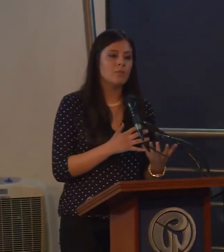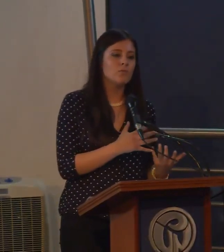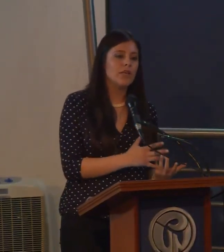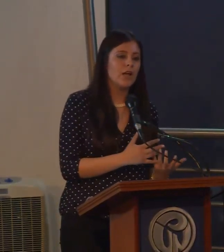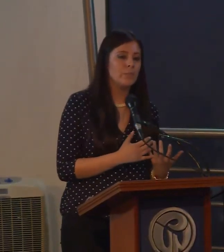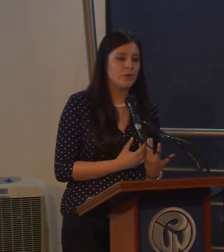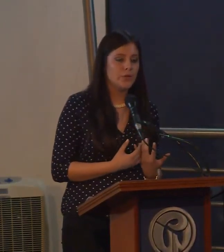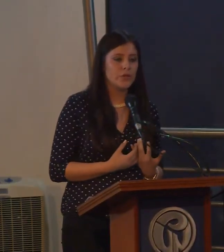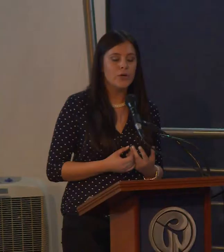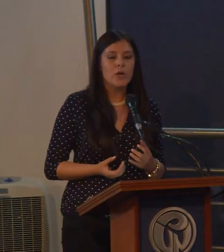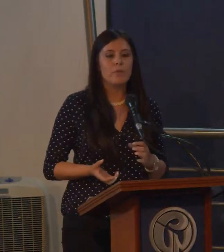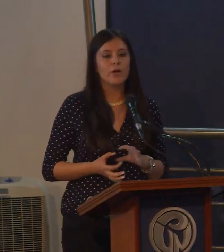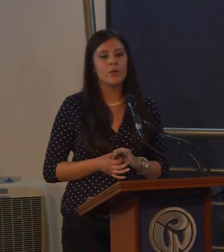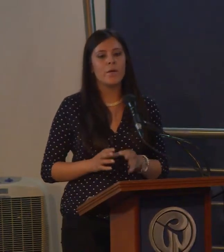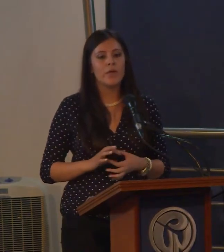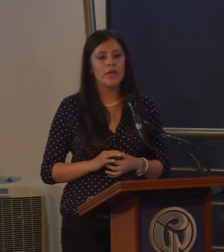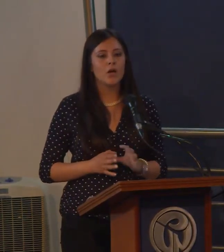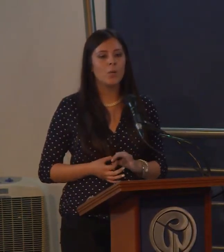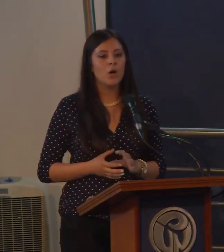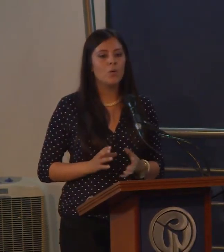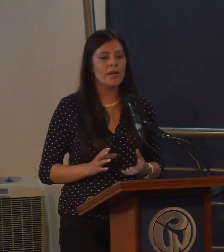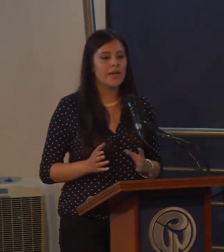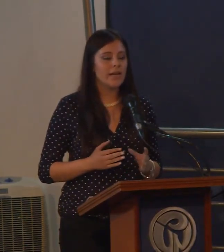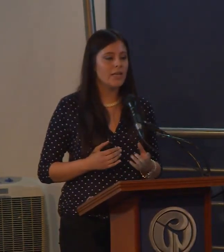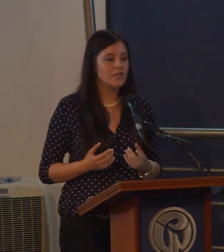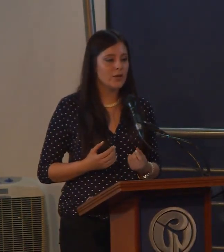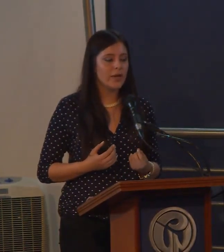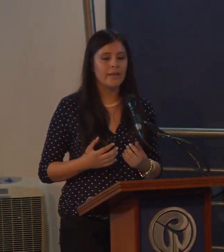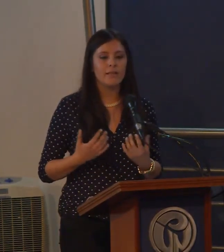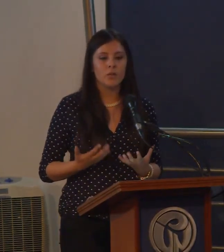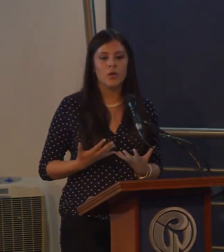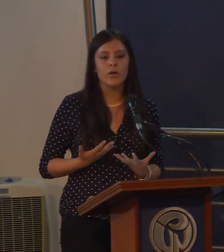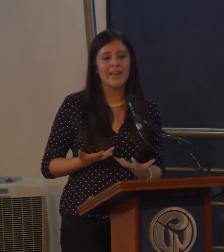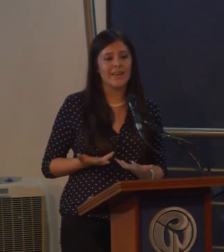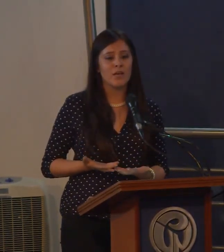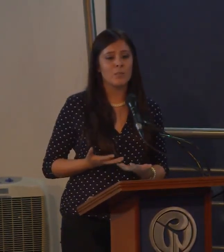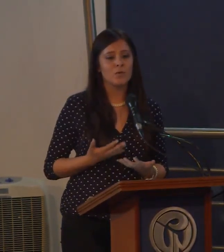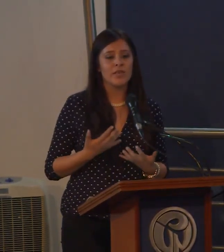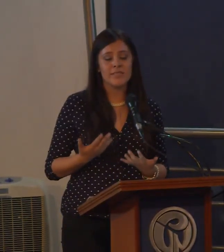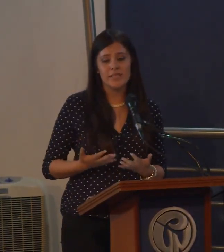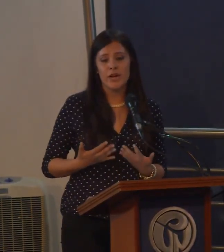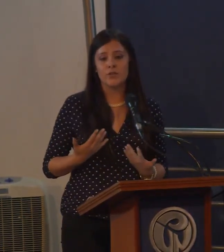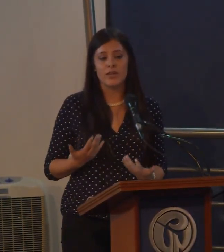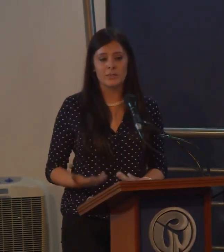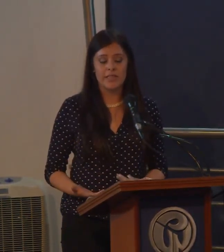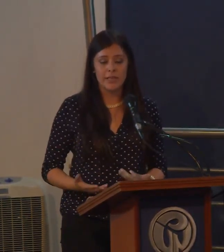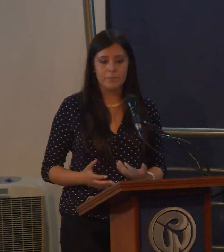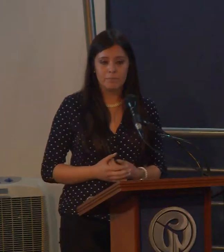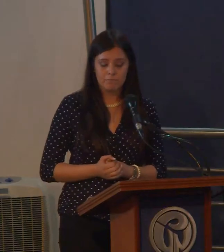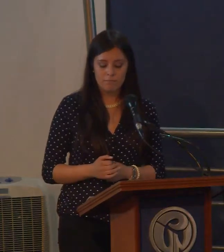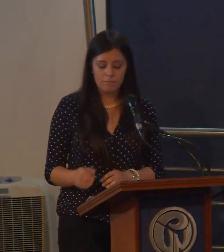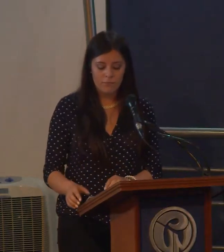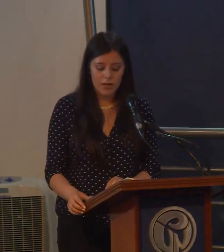lenguaje musical por otro, pero no había como una relación en tanto a lo que queríamos enseñar o